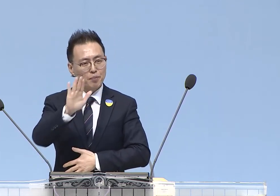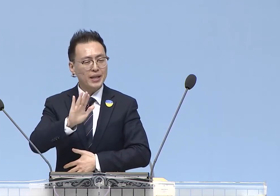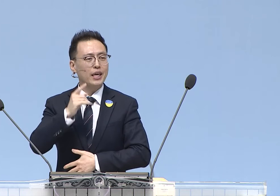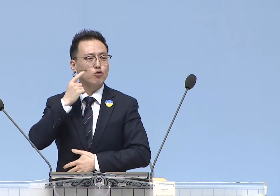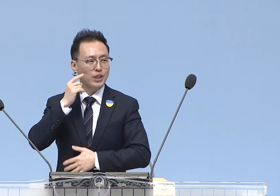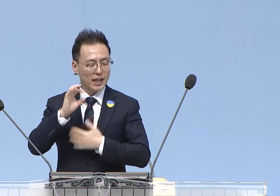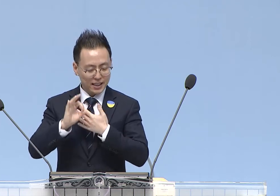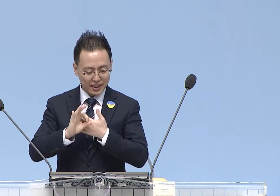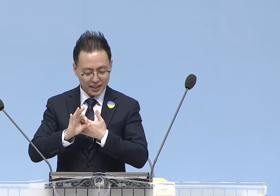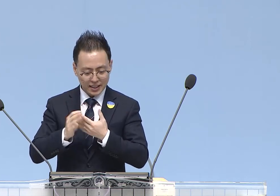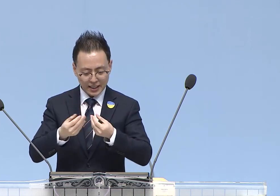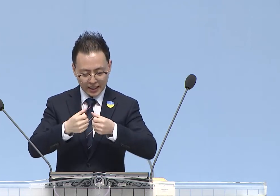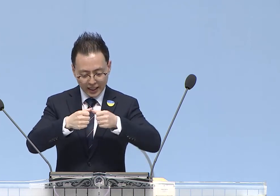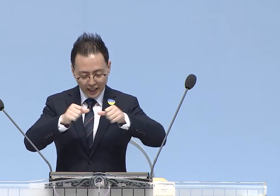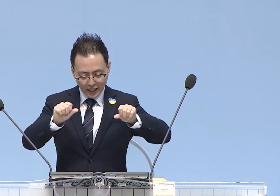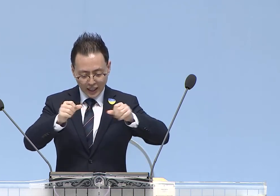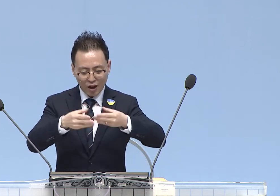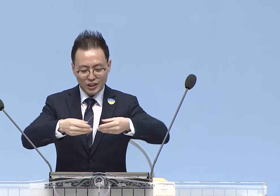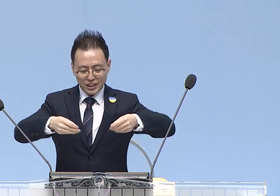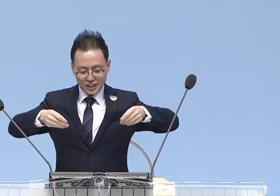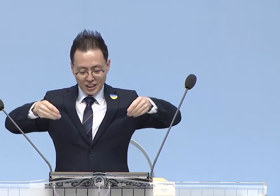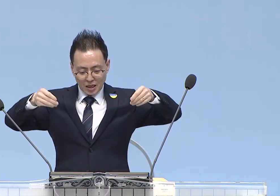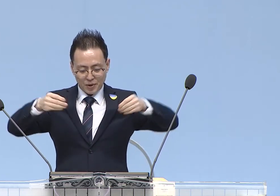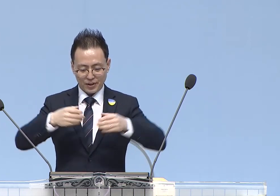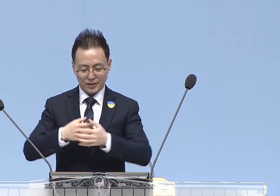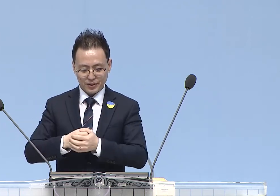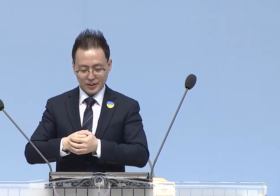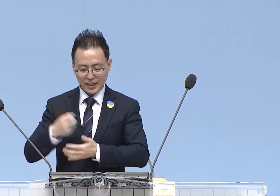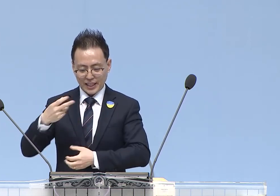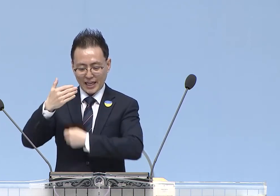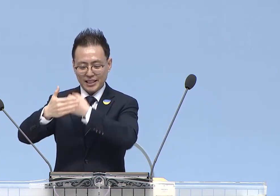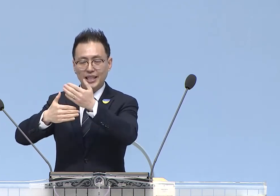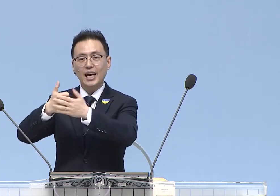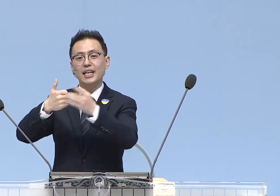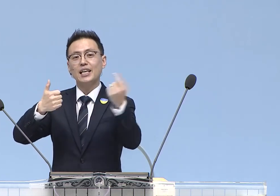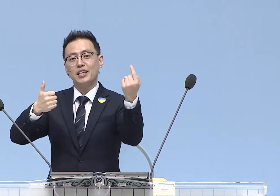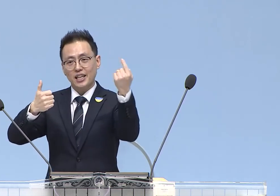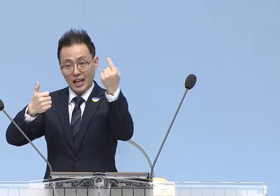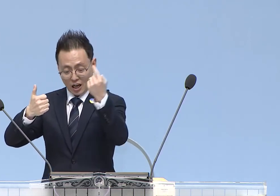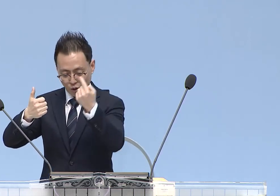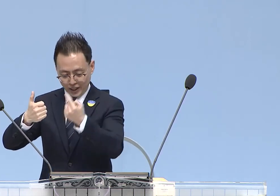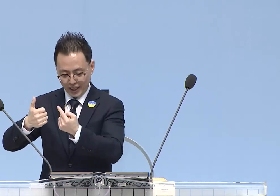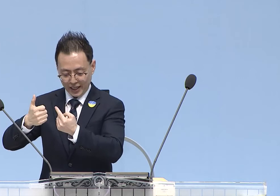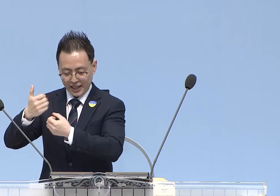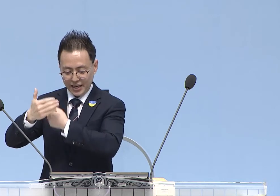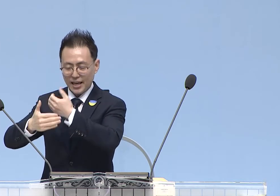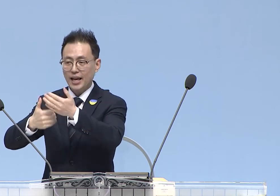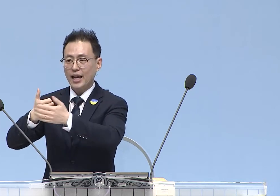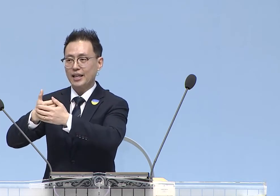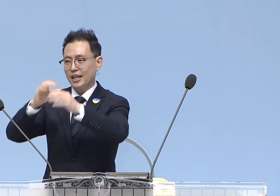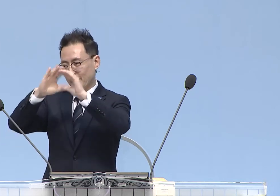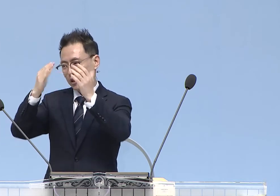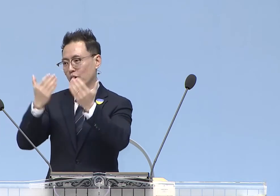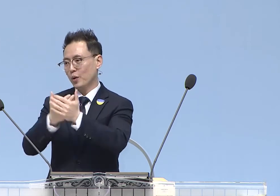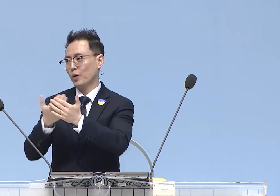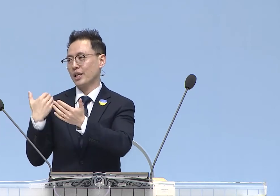만약에 우리가 깨어진 그릇이라면 다시 하나님께 나아올 때 하나님께서